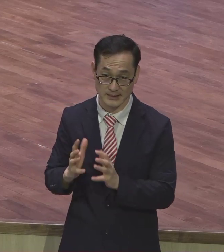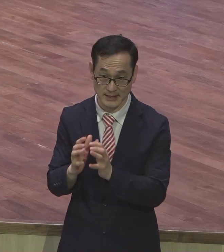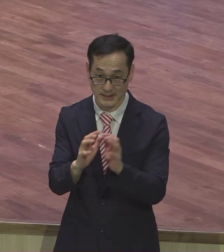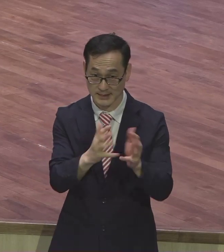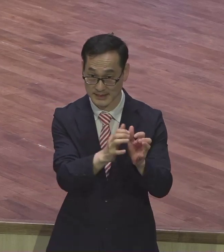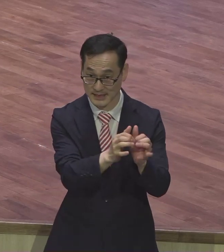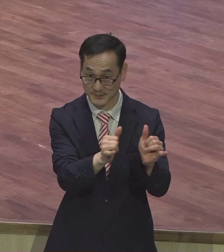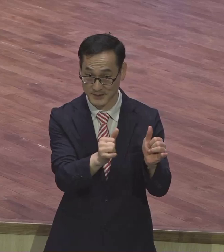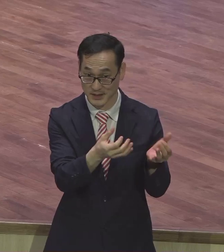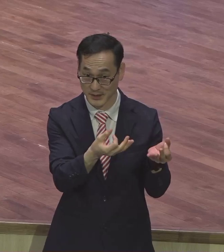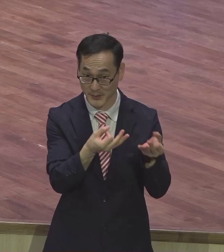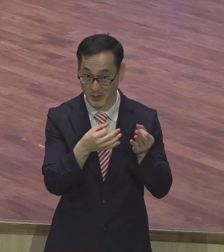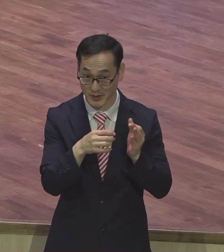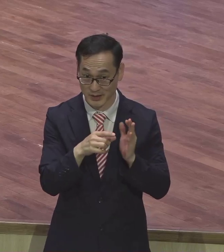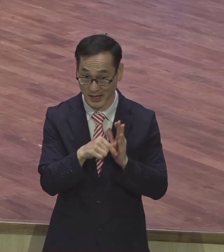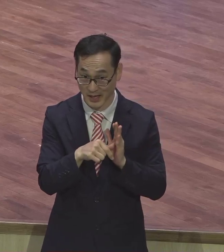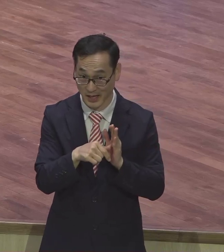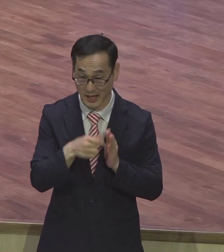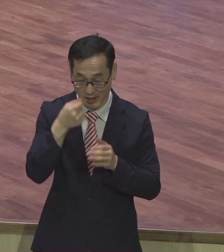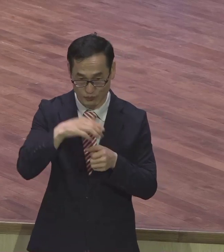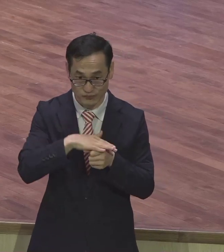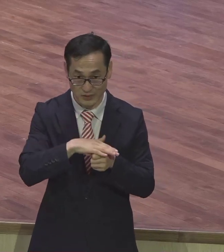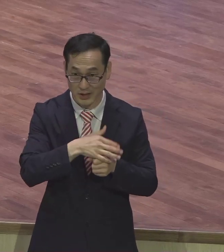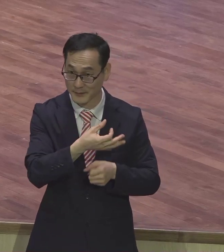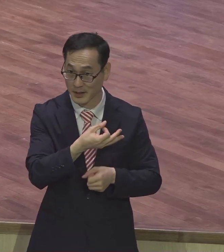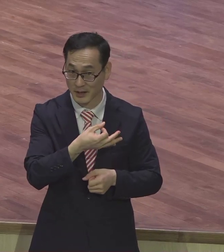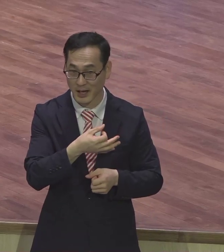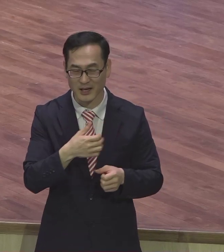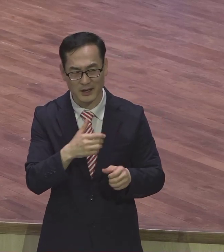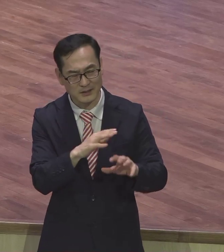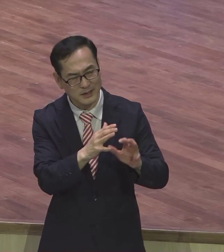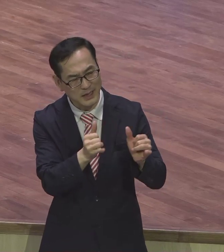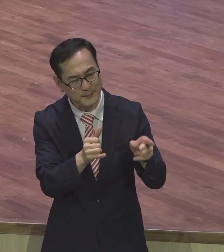세상 사람들이 보면 불쌍하게 보여요 다 불쌍해